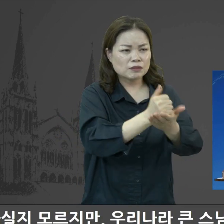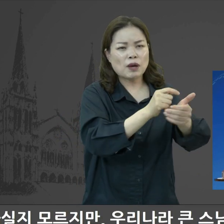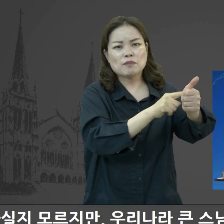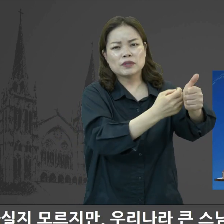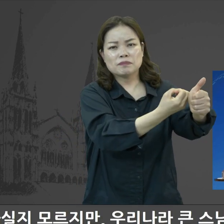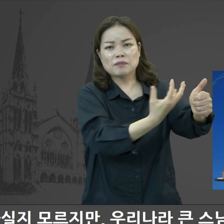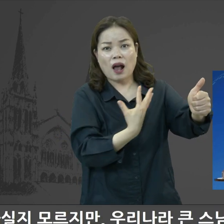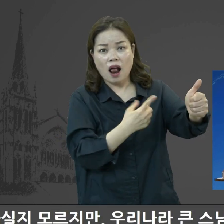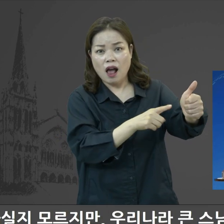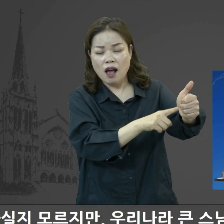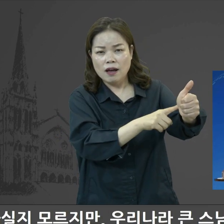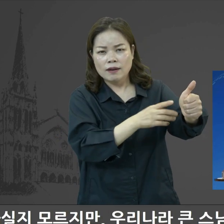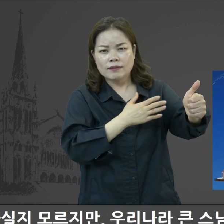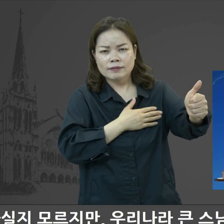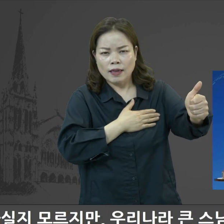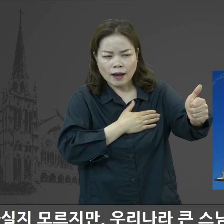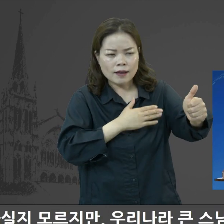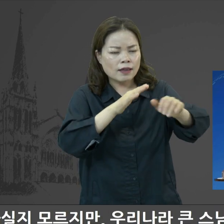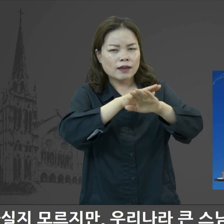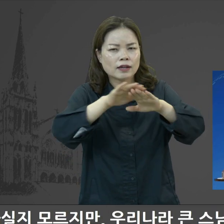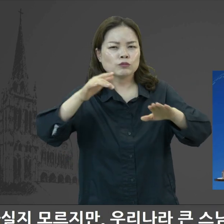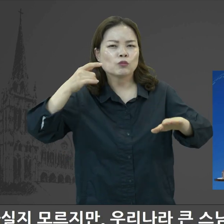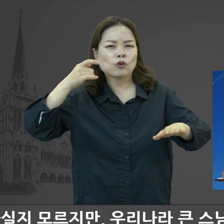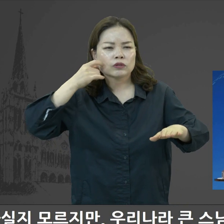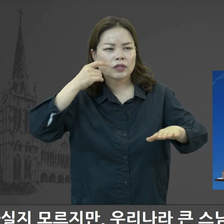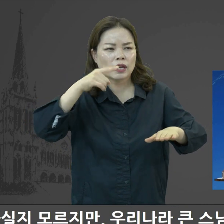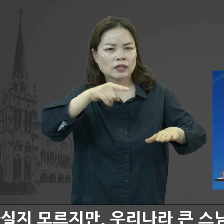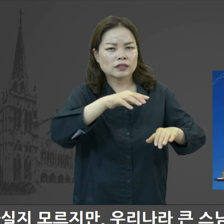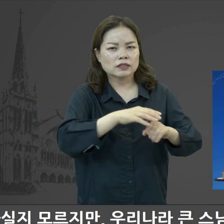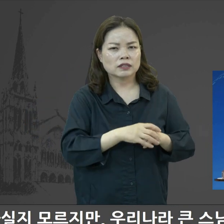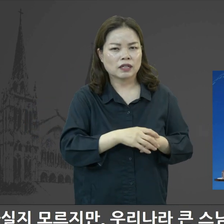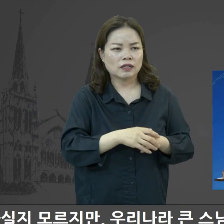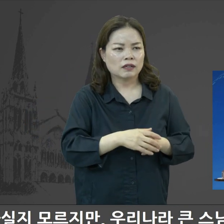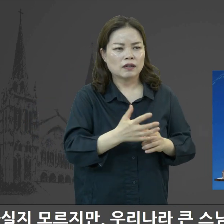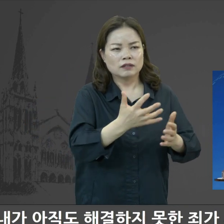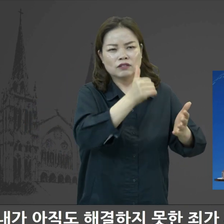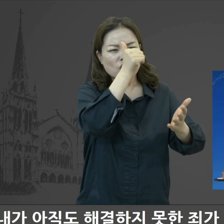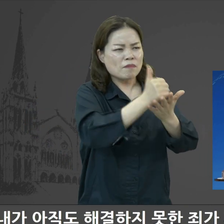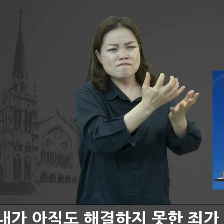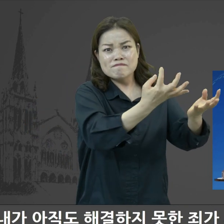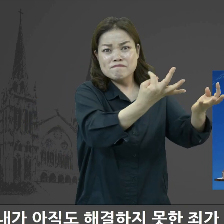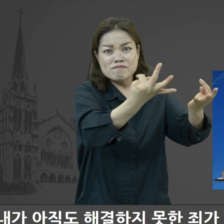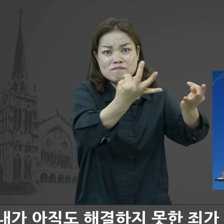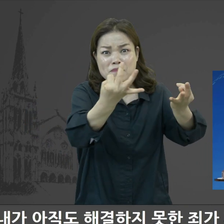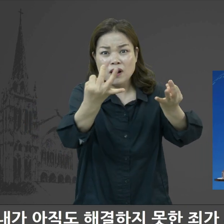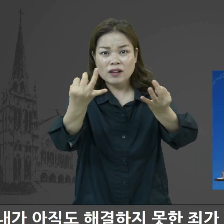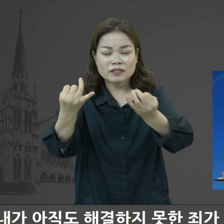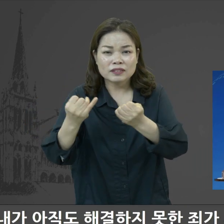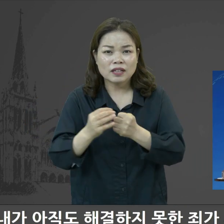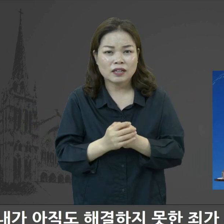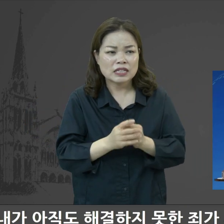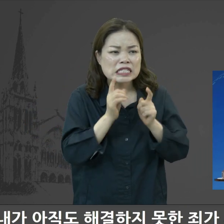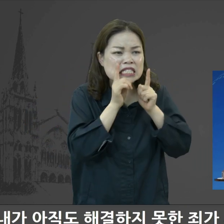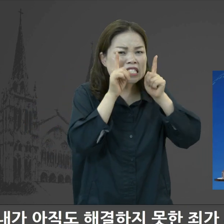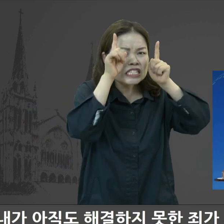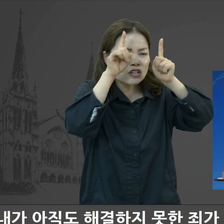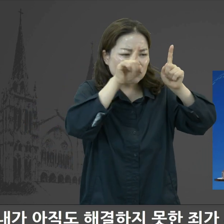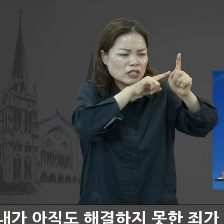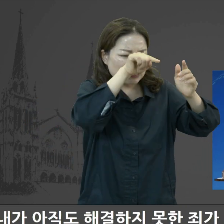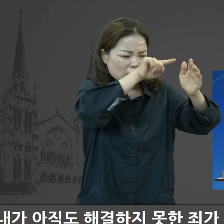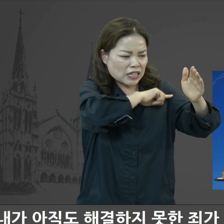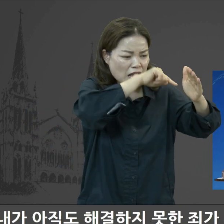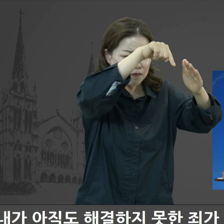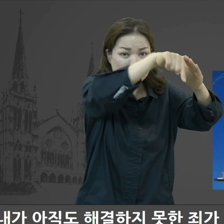말, 내가 아직도 해결하지 못한 죄가 저 수미산보다도 높다고 하고 돌아가셨어요. 내가 지옥 중에서도 제일